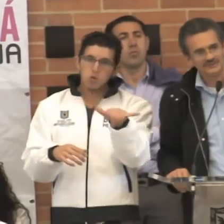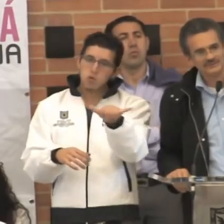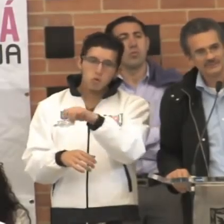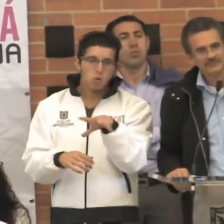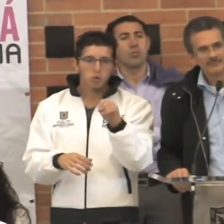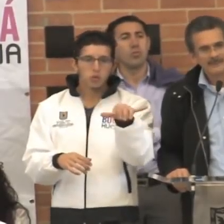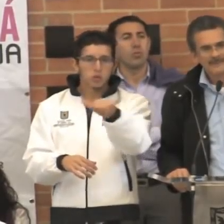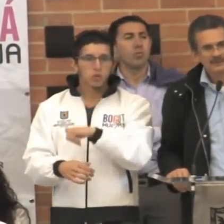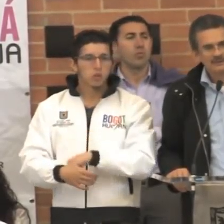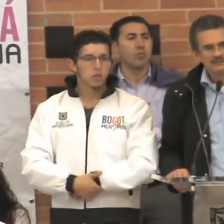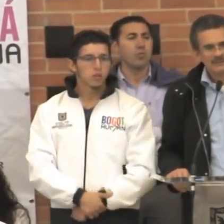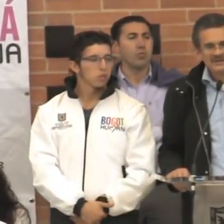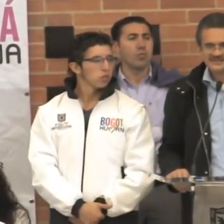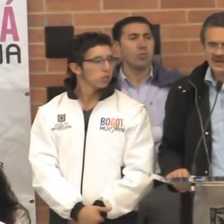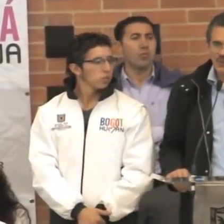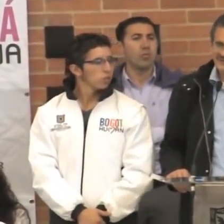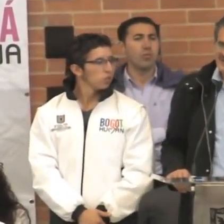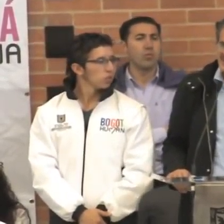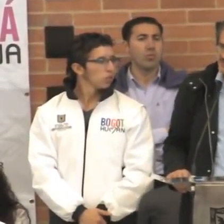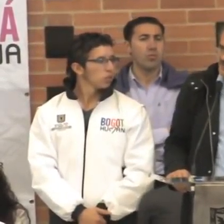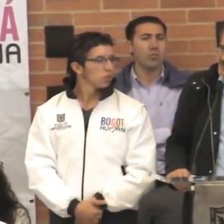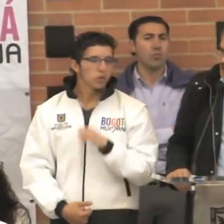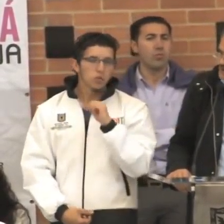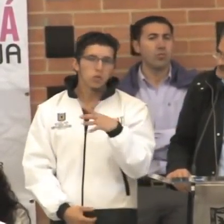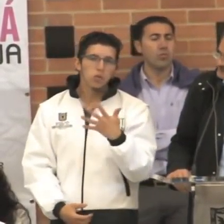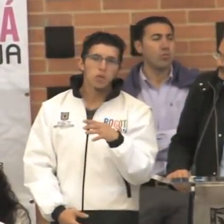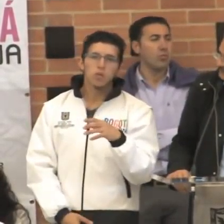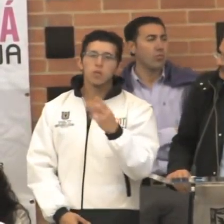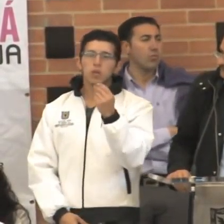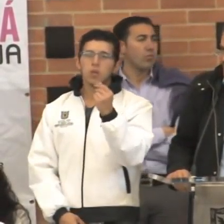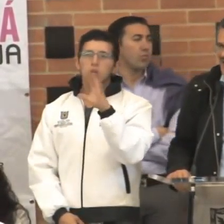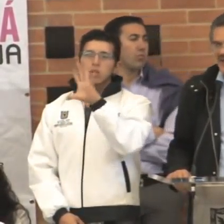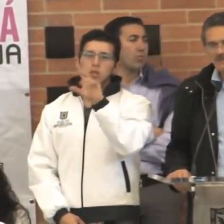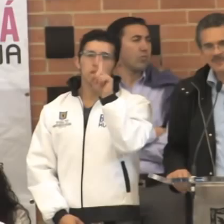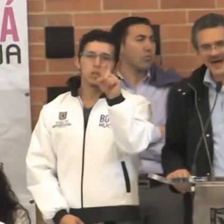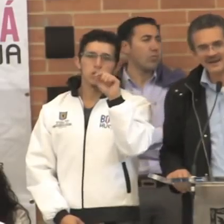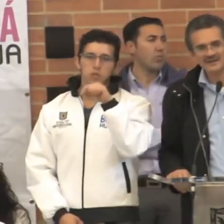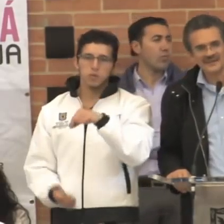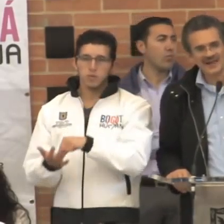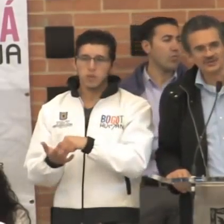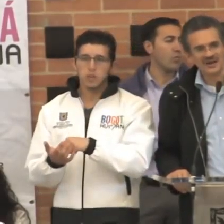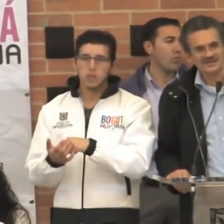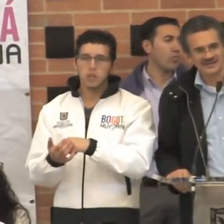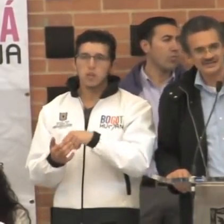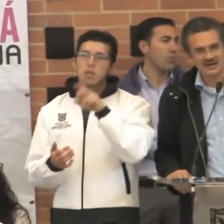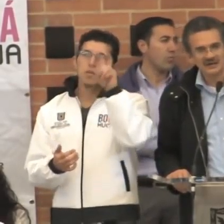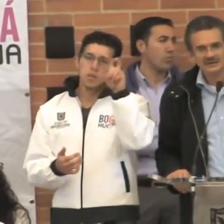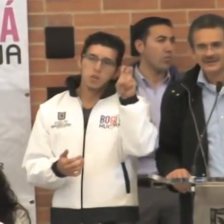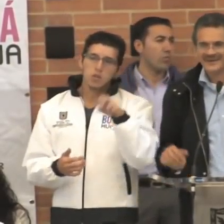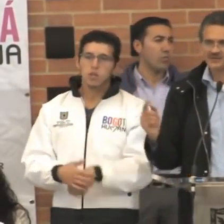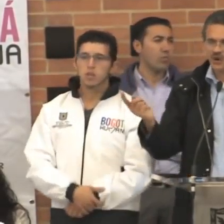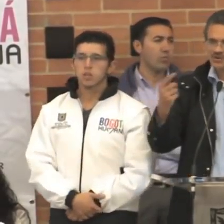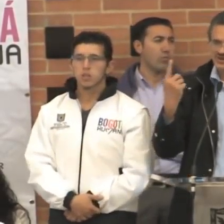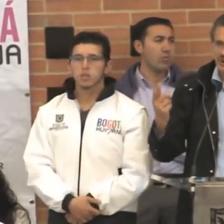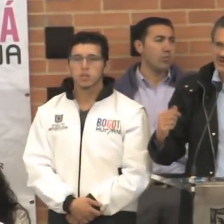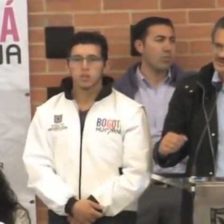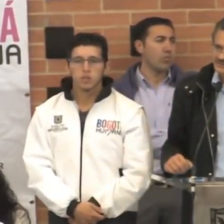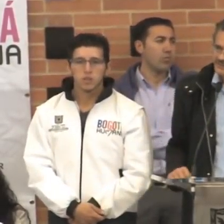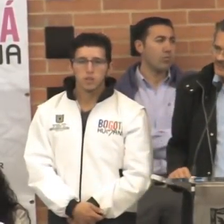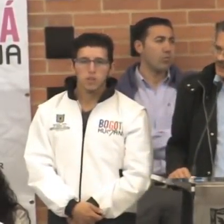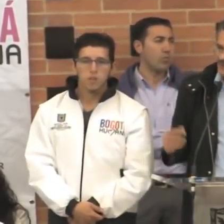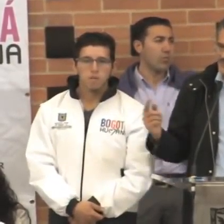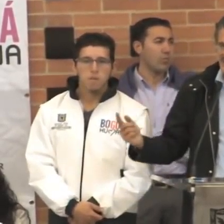de la ciudad. 56,000 millones vale el plan de altos de la estancia en todos los